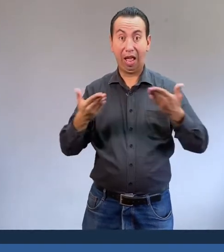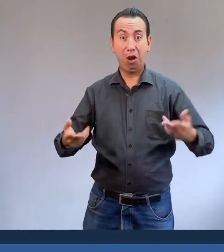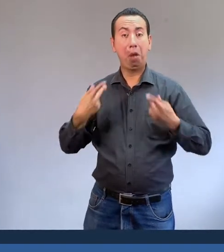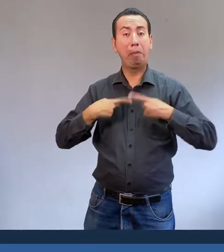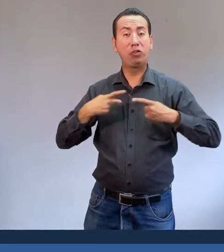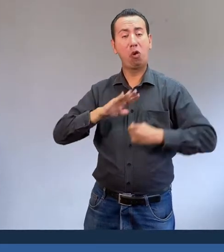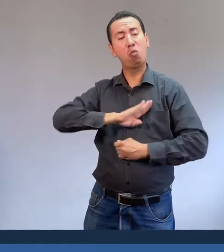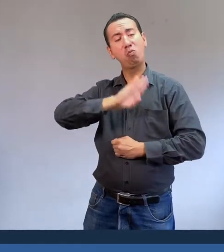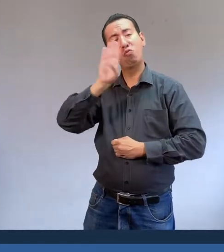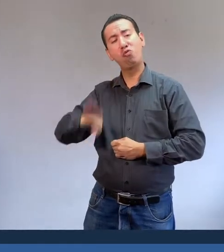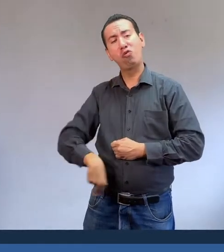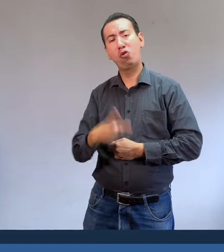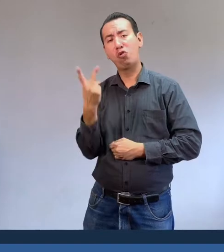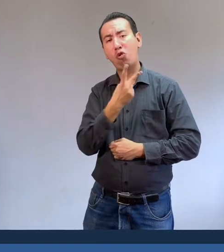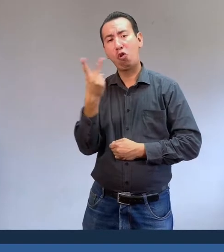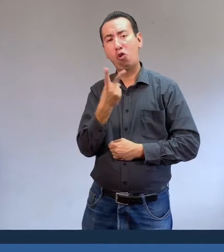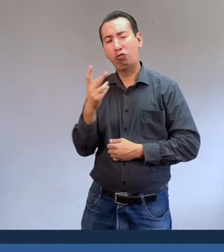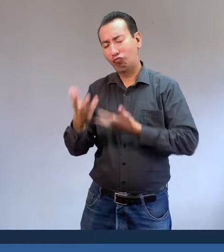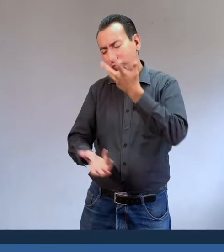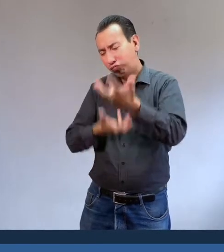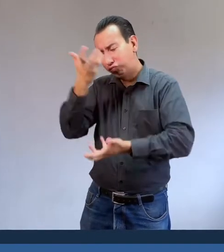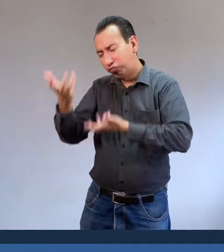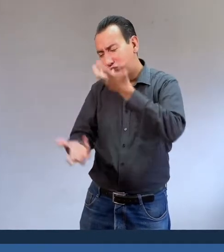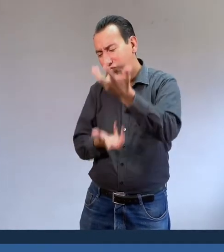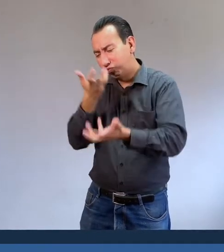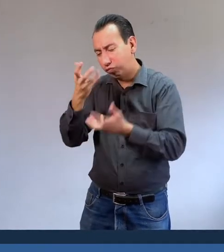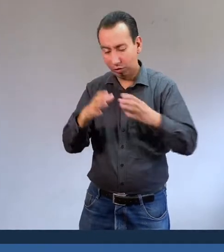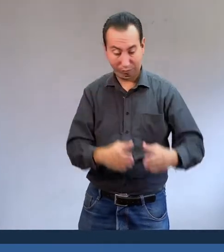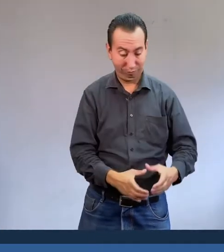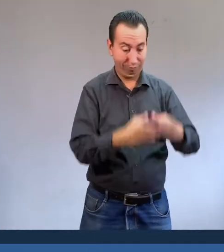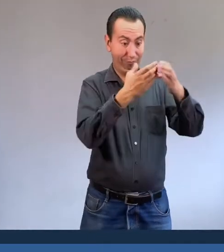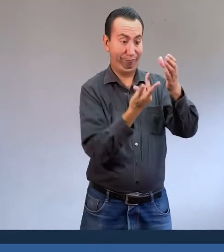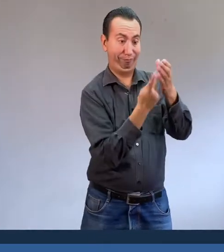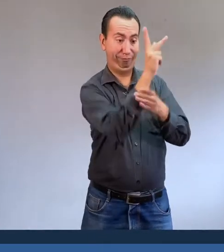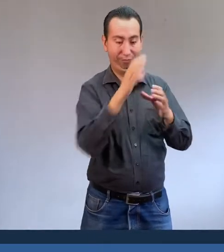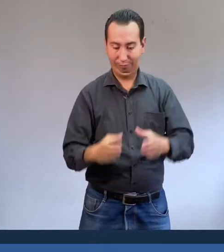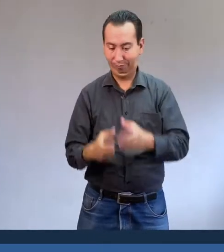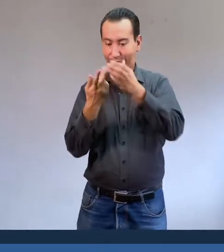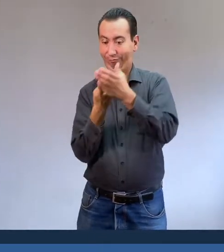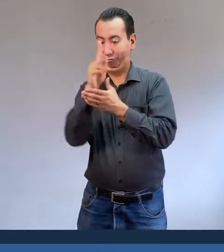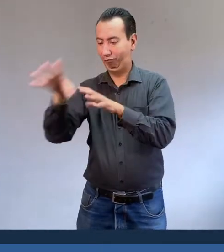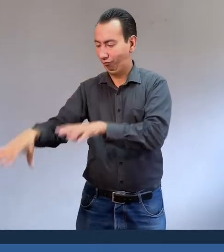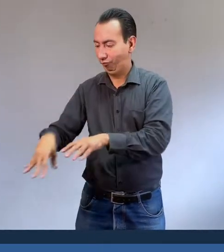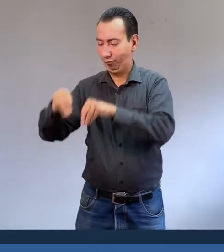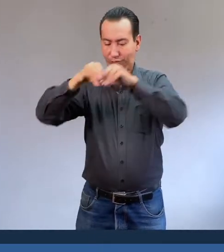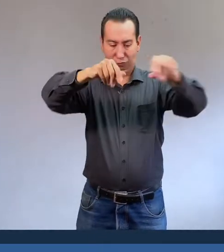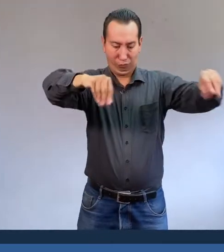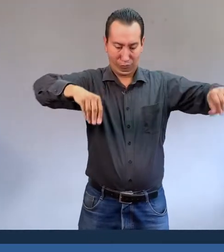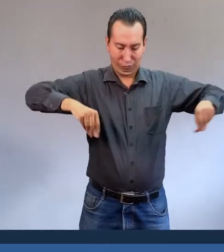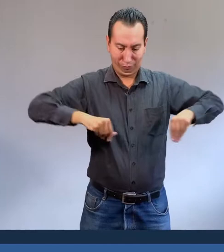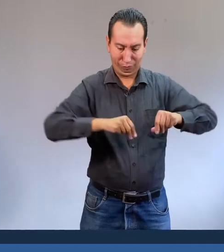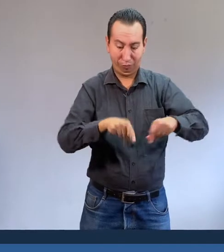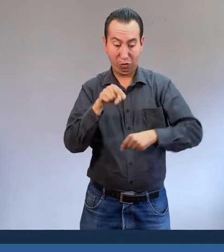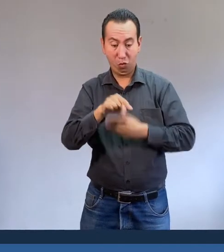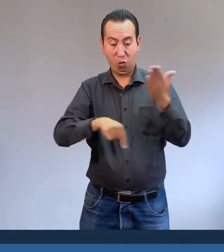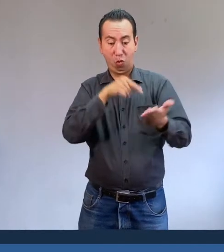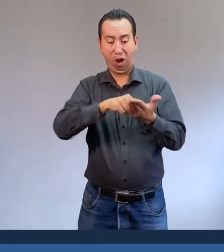Ahora las cenizas de ambos artistas reposan en un macetón con una siempre viva en el jardín, su espacio preferido.